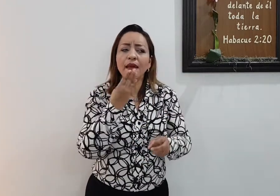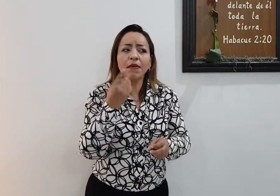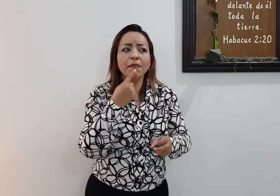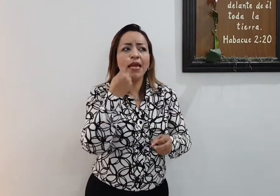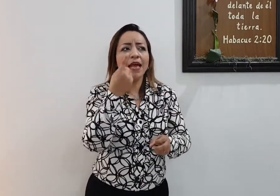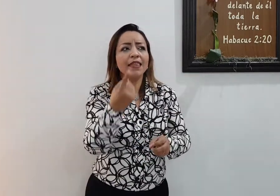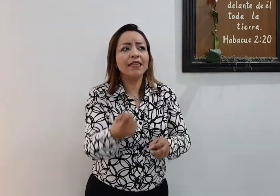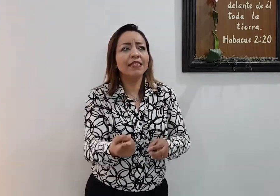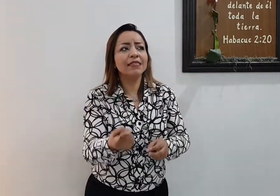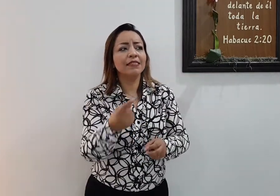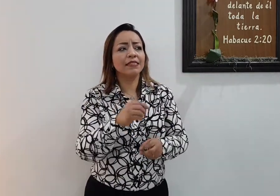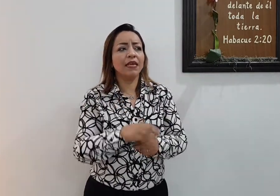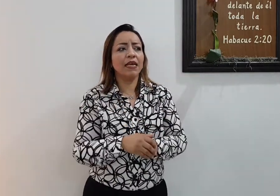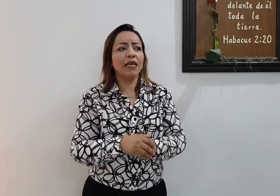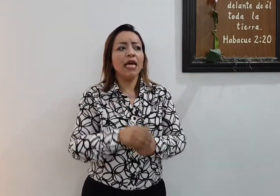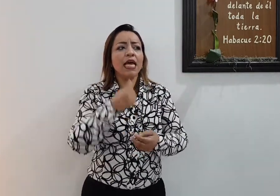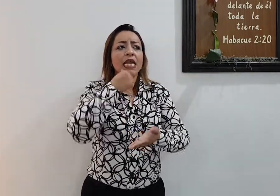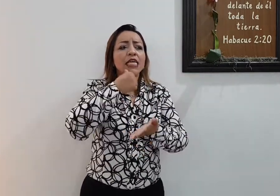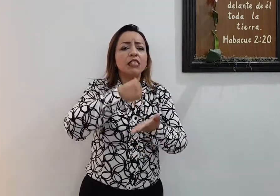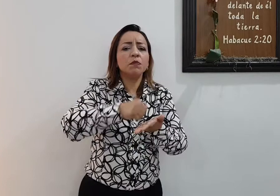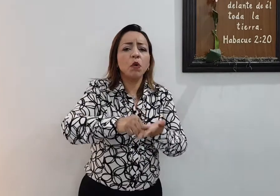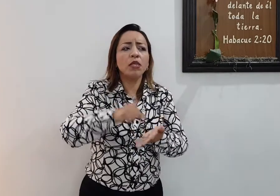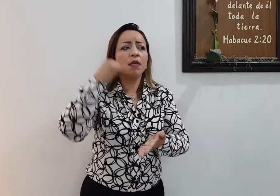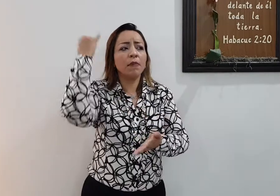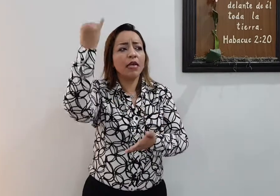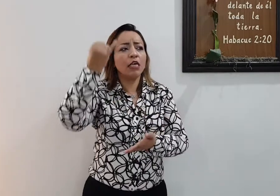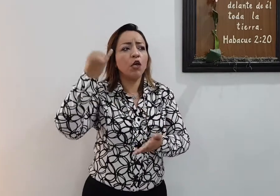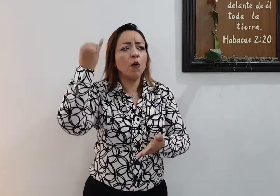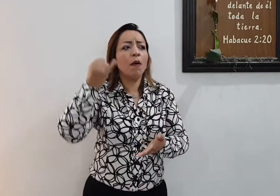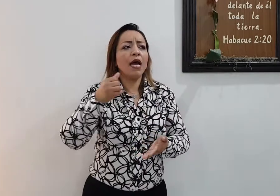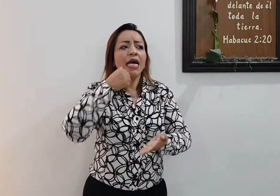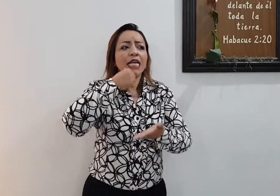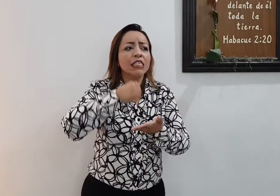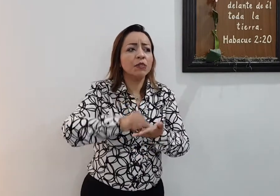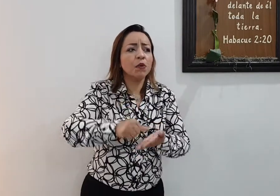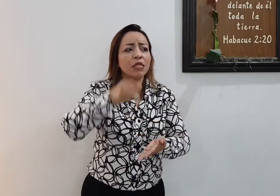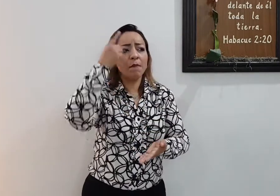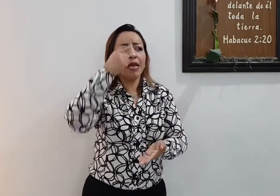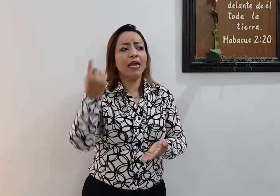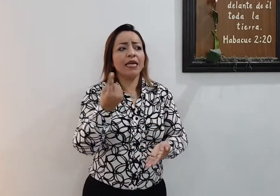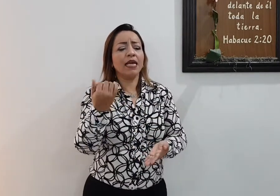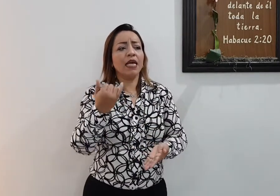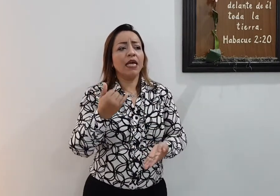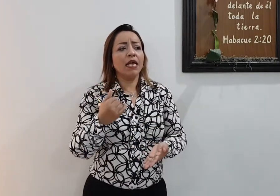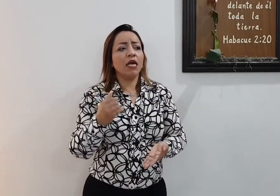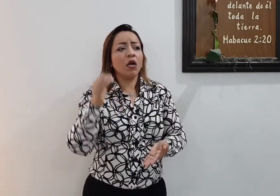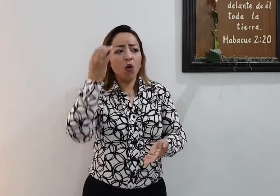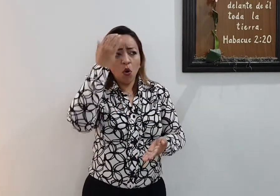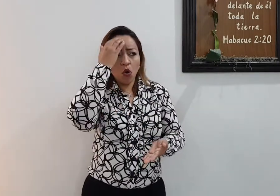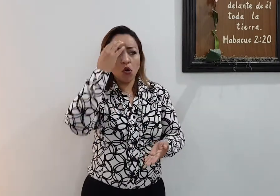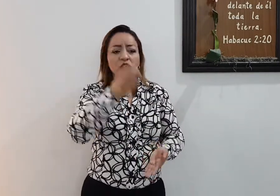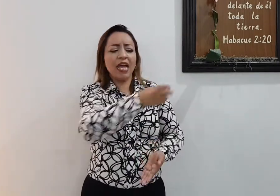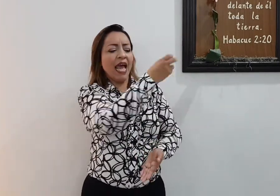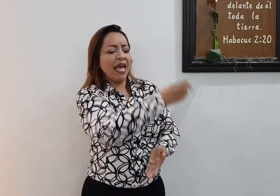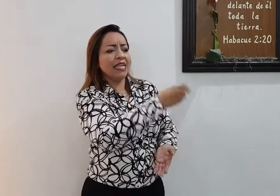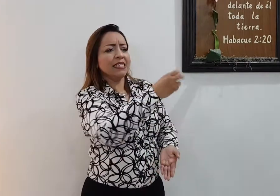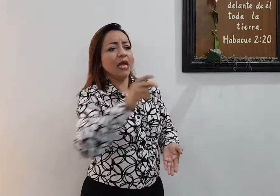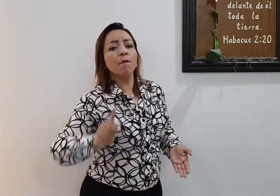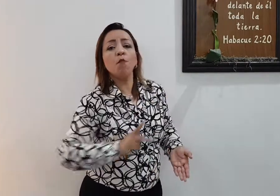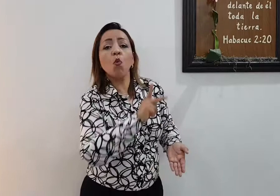este pueblo que tú, oh Jehová, eres el Dios y que vuelves a ti el corazón de ellos. ¿Y qué sucedió, hermanos, después de